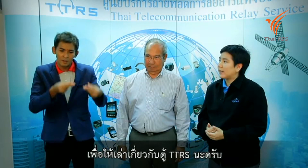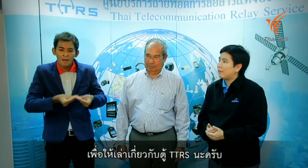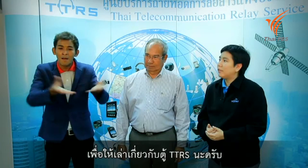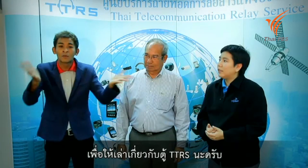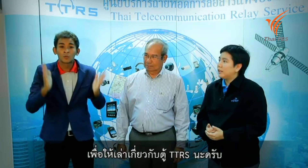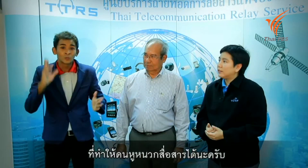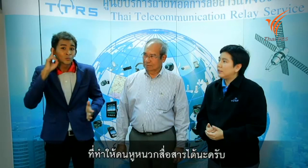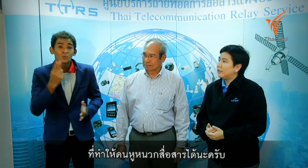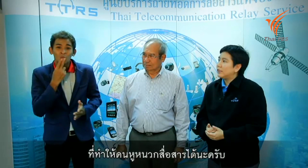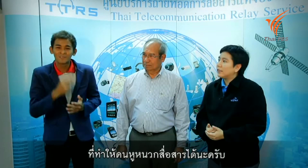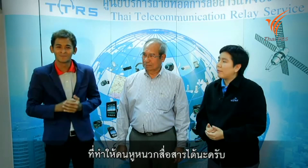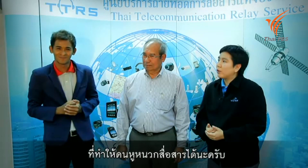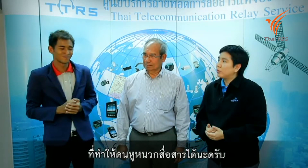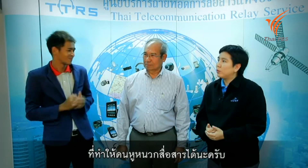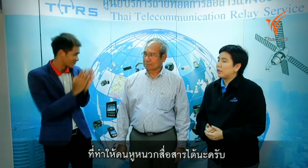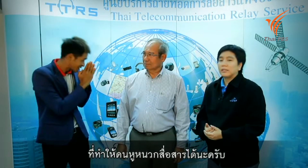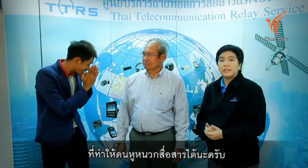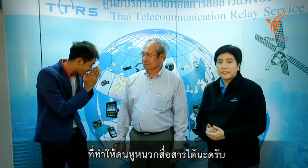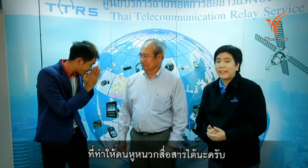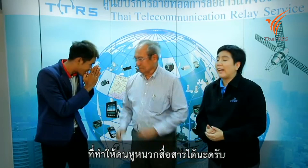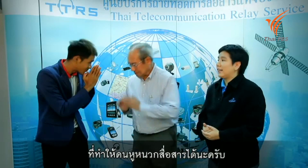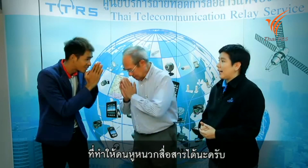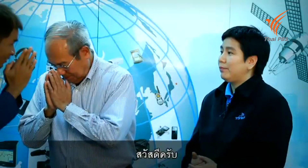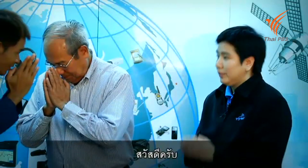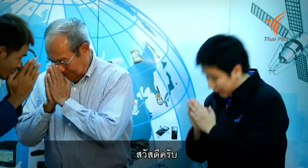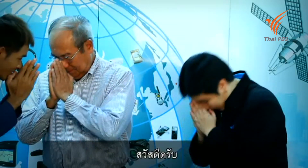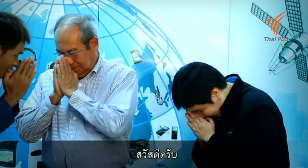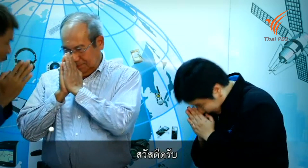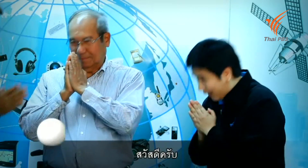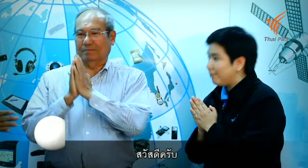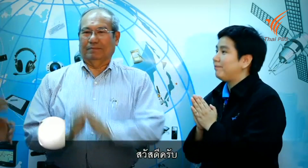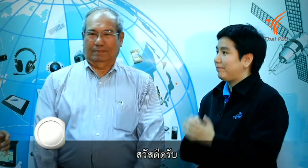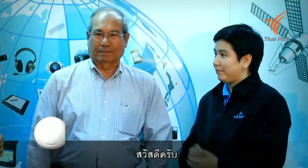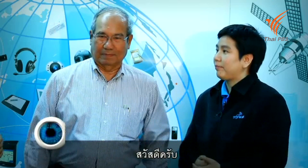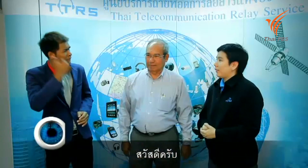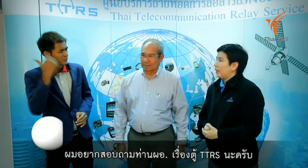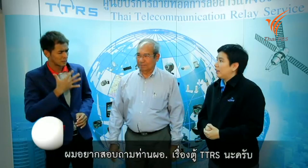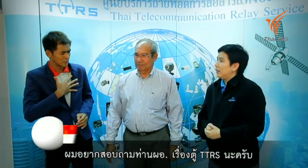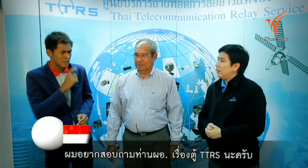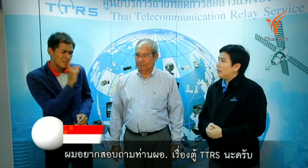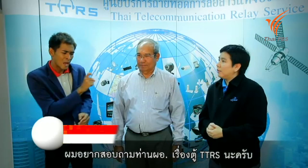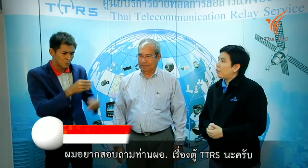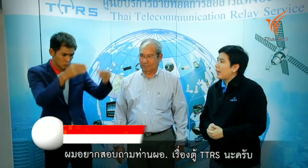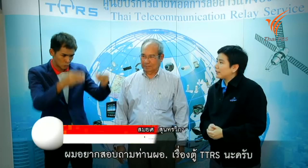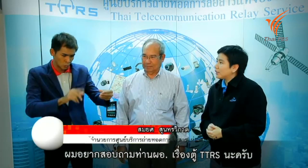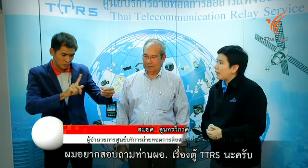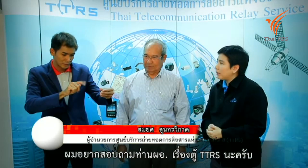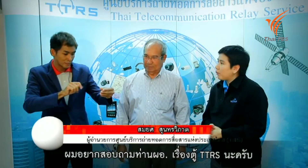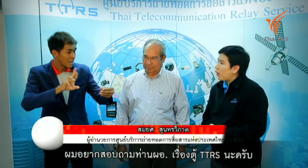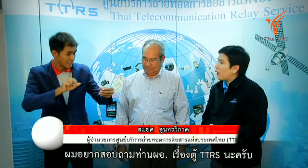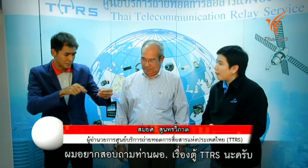TTRS นะครับที่ทำให้คนหูหนวกสื่อสารได้นะครับสวัสดีครับผมอยากสอบถามท่าน